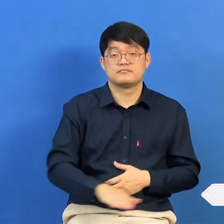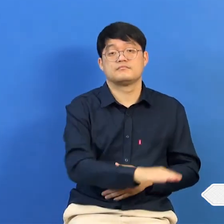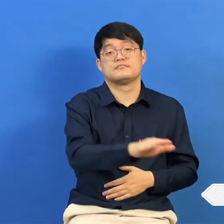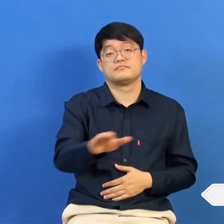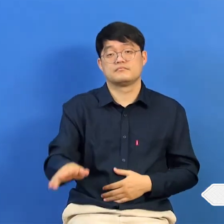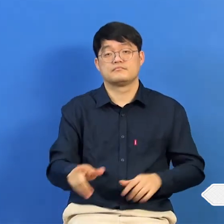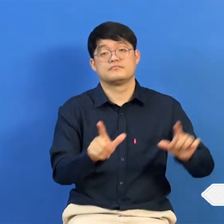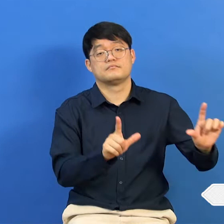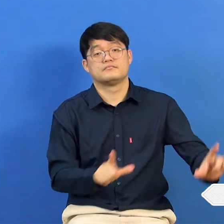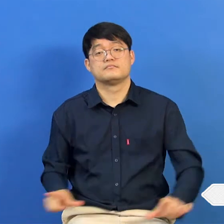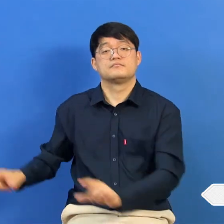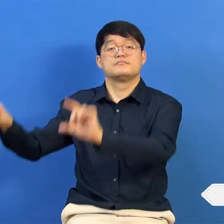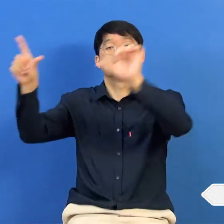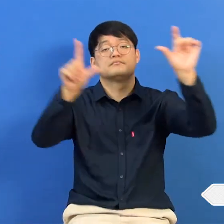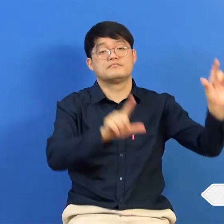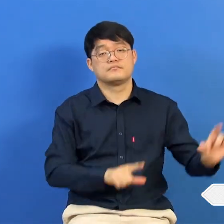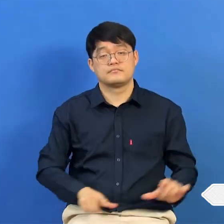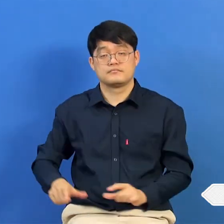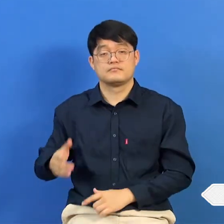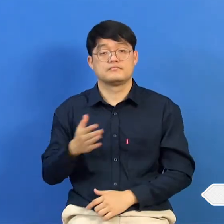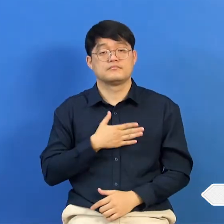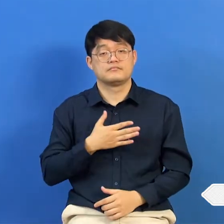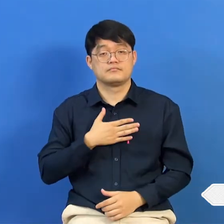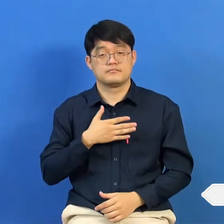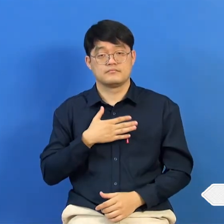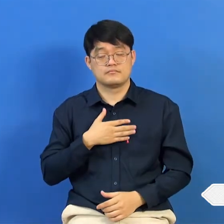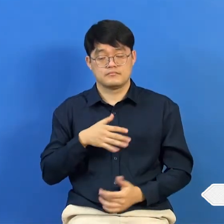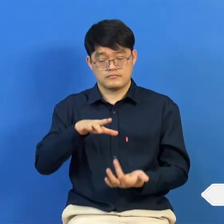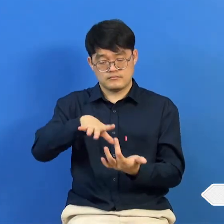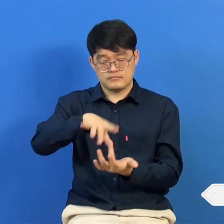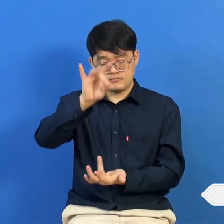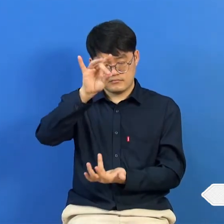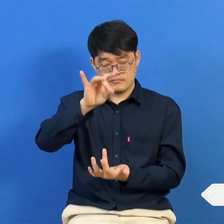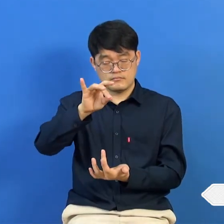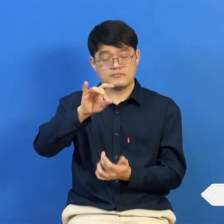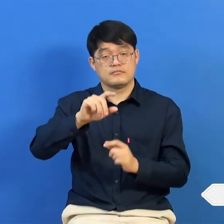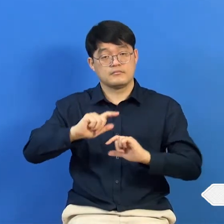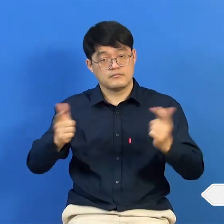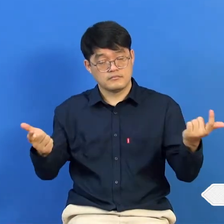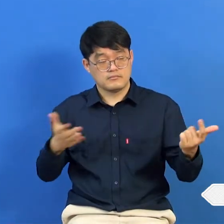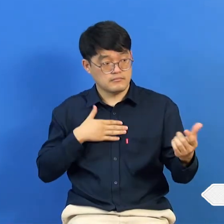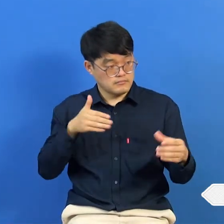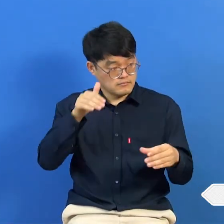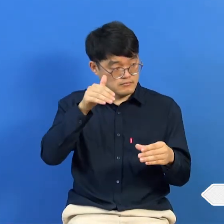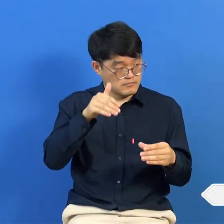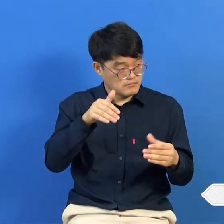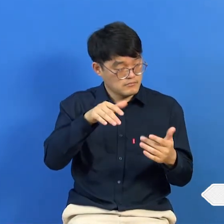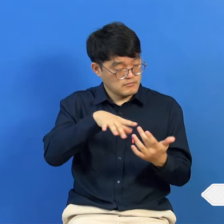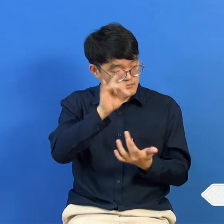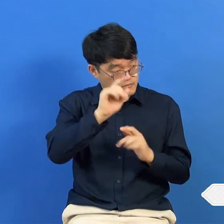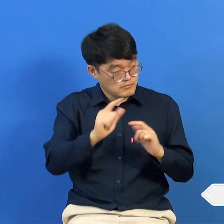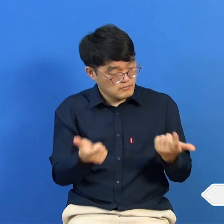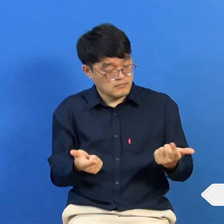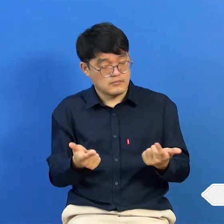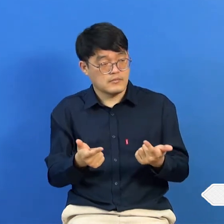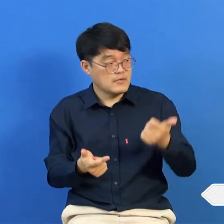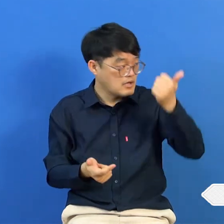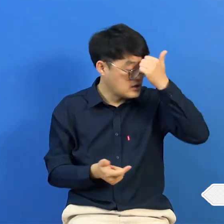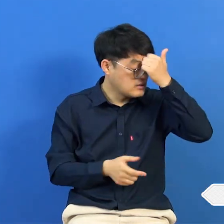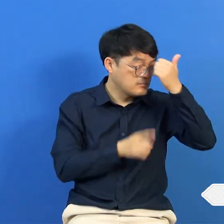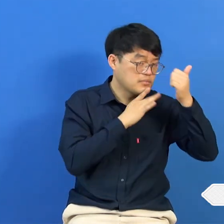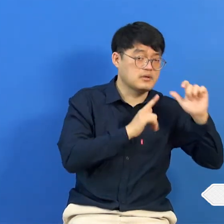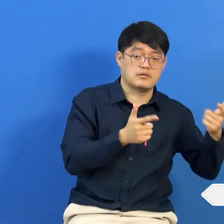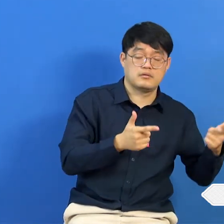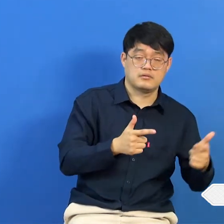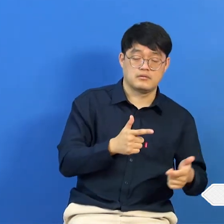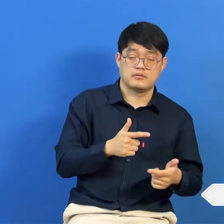삶에 내 선택이 아닌 것이 그 아담 하나만 있는 게 아닙니다. 내 선택이 아닌 것이 많이 있습니다.